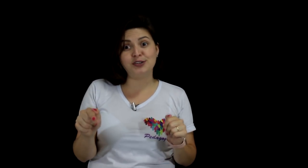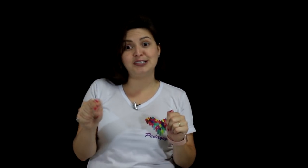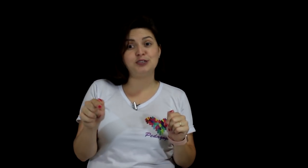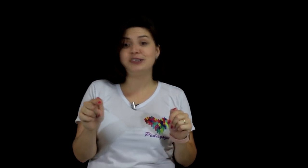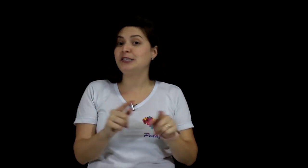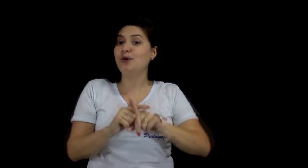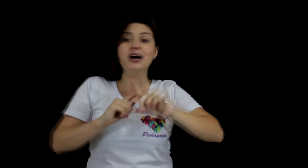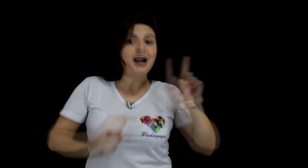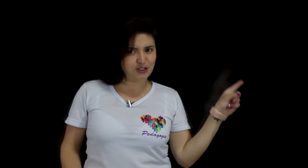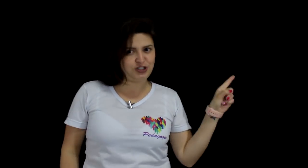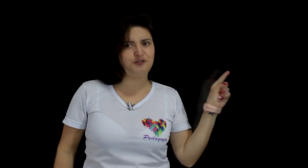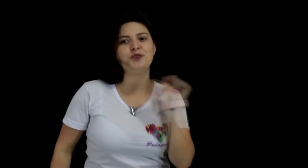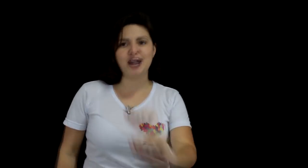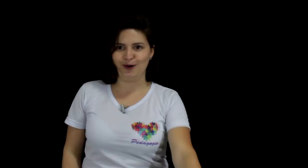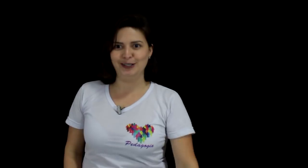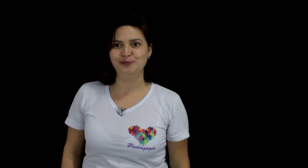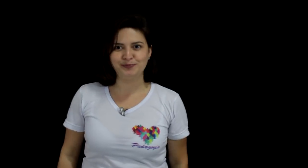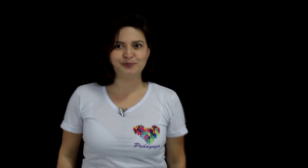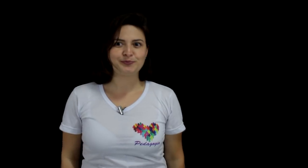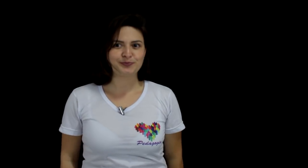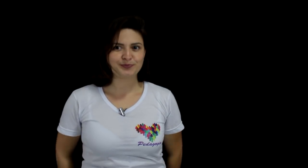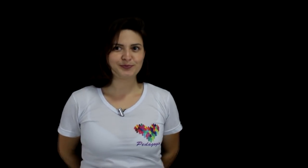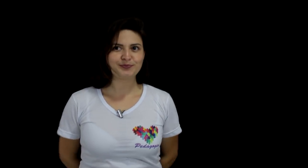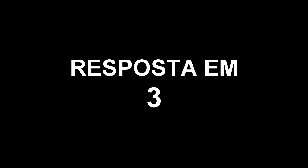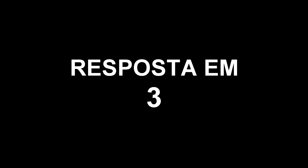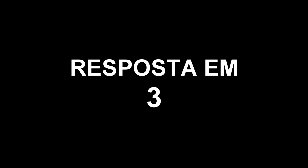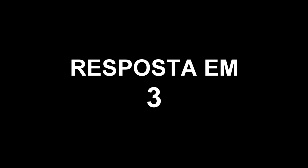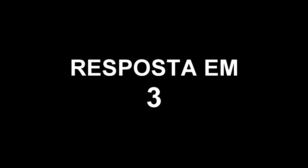nessa situação a gente viu em aula.